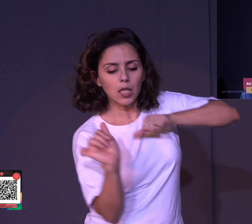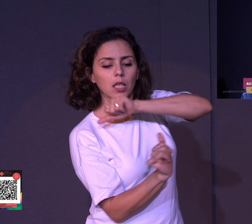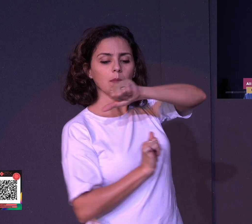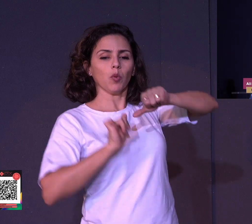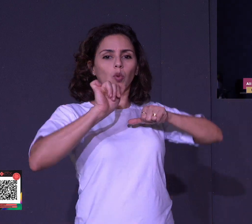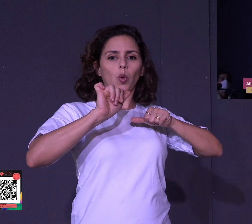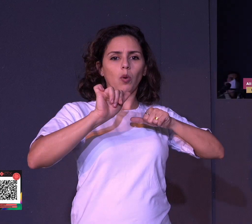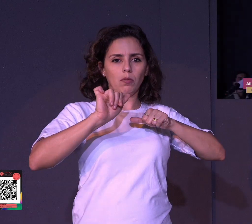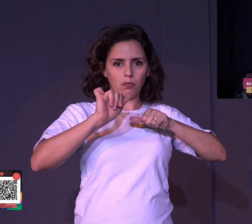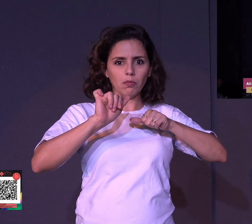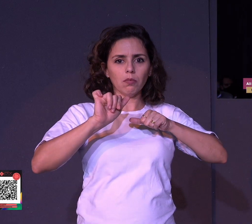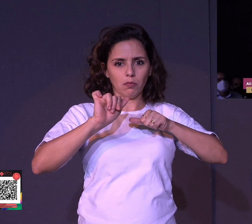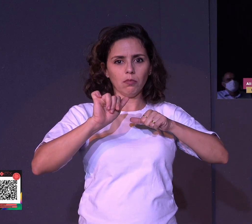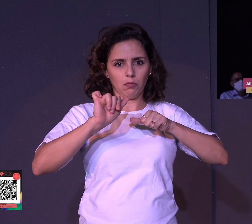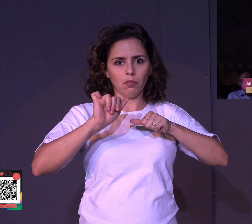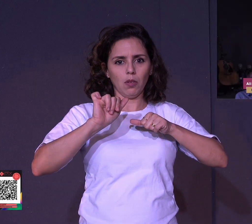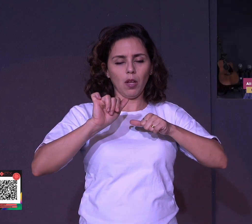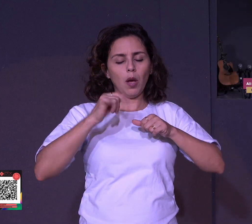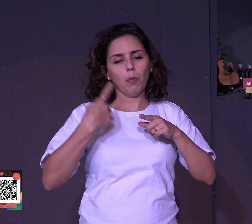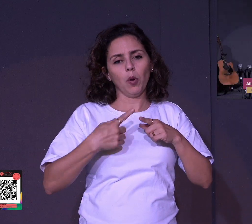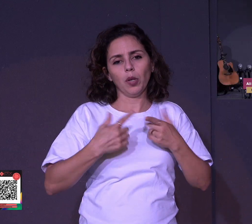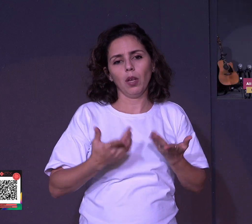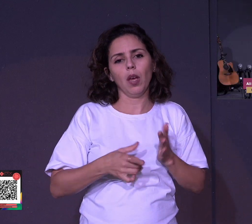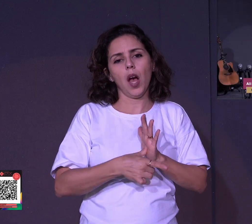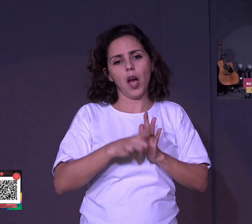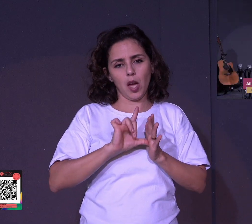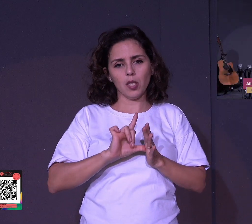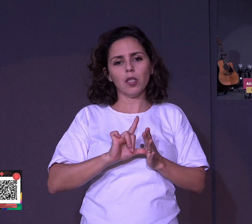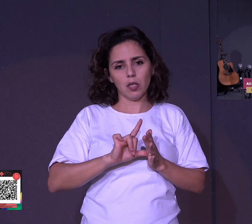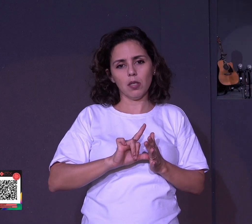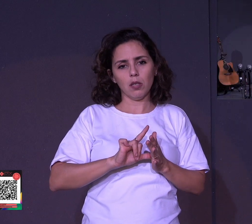Não é uma mudança que se dá porque eu vou usar terno.